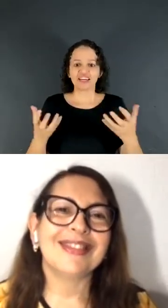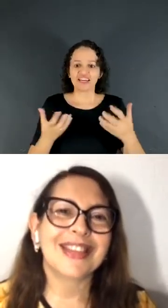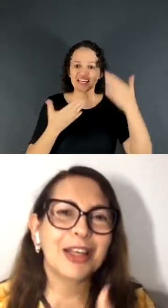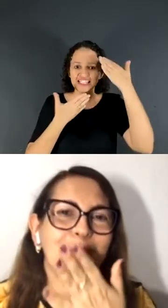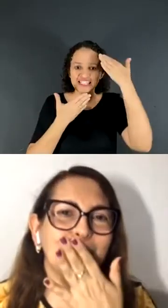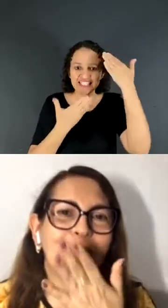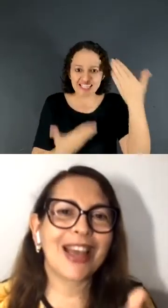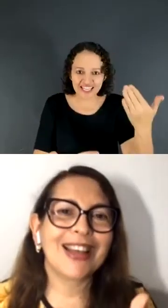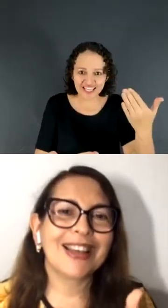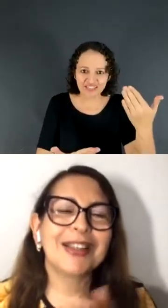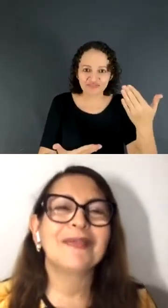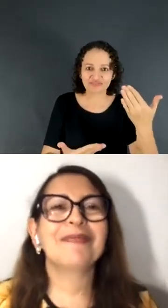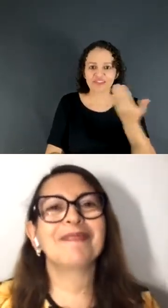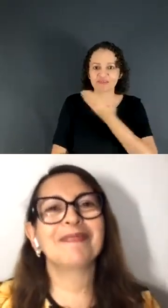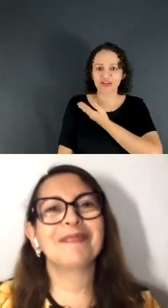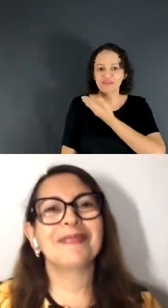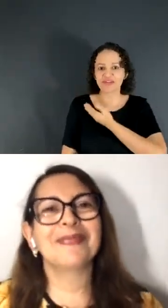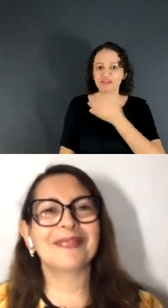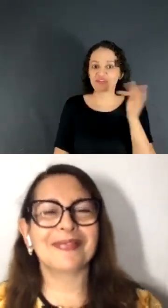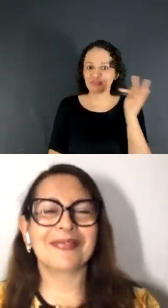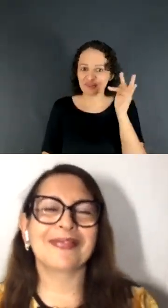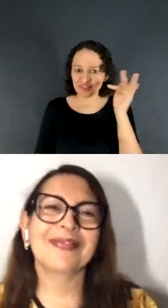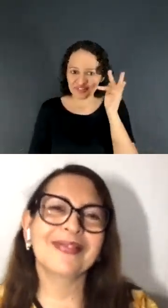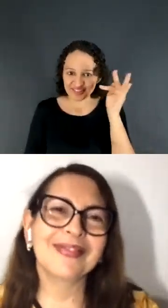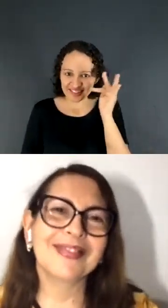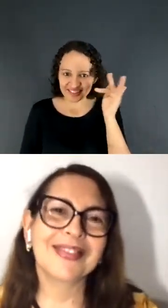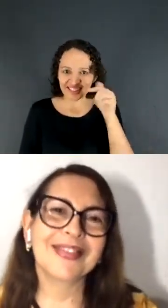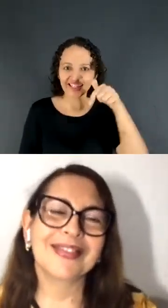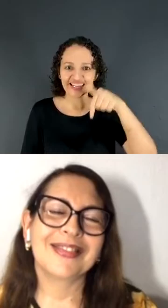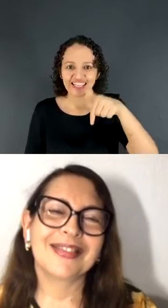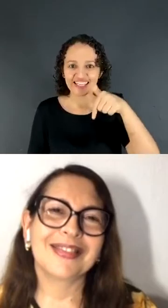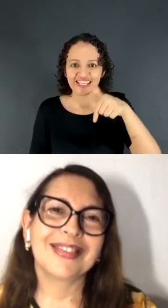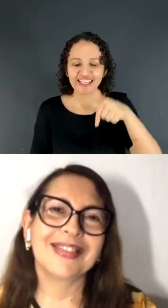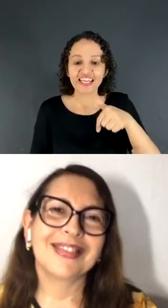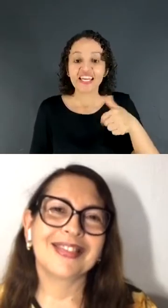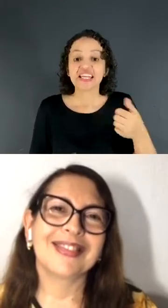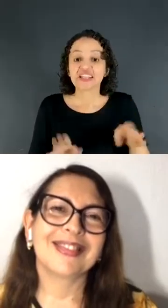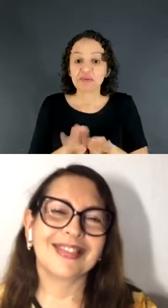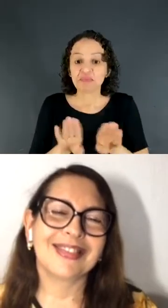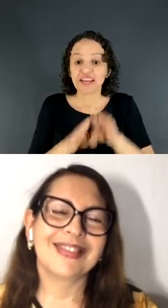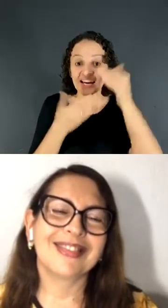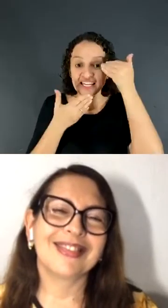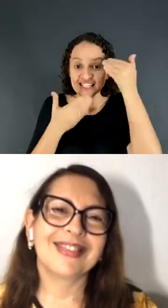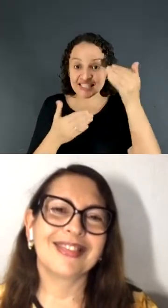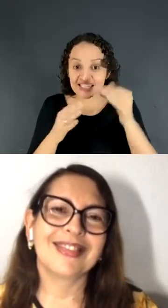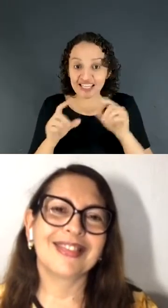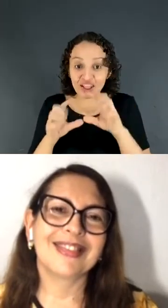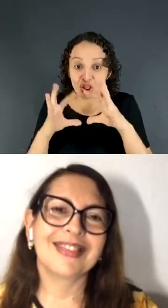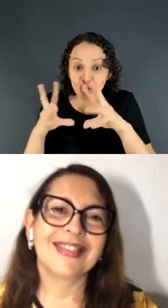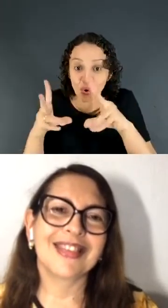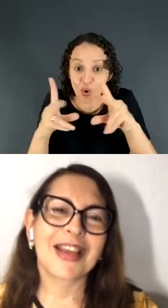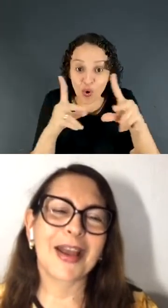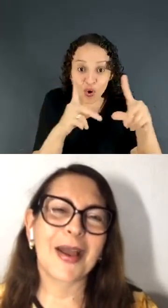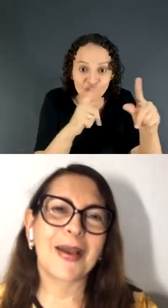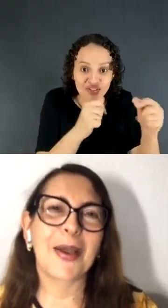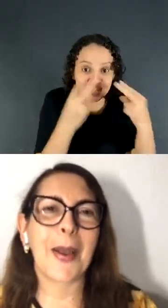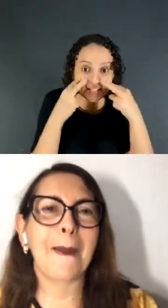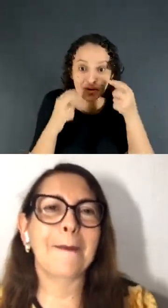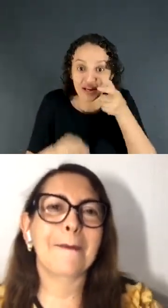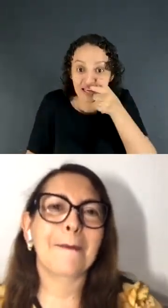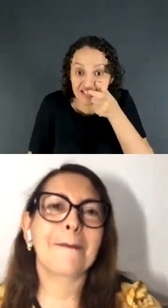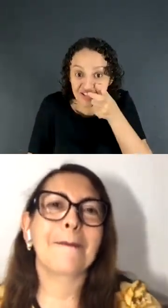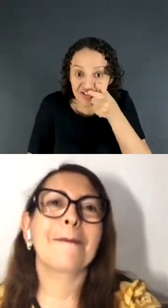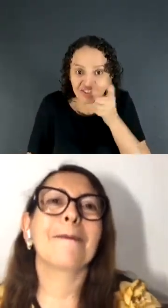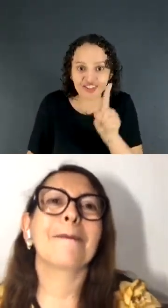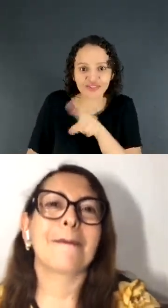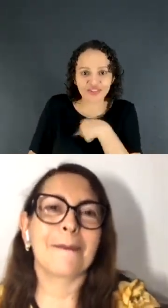Eu quero agradecer minha amiga Fabíola, tá aqui. Também agradecer todos que estão